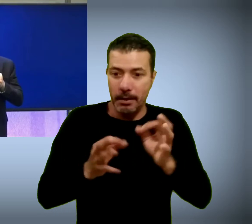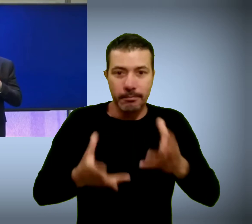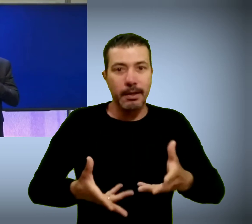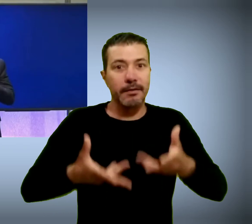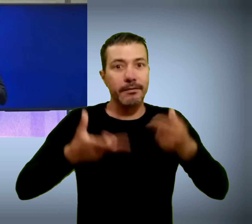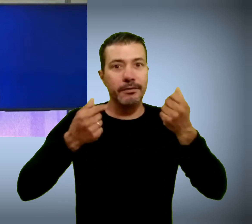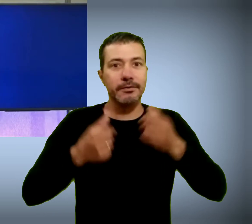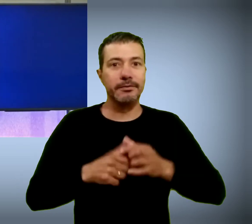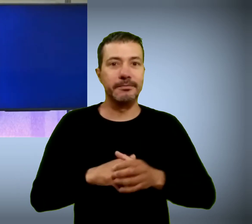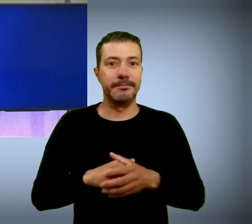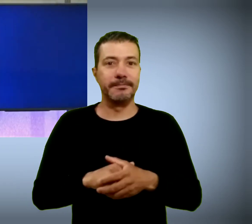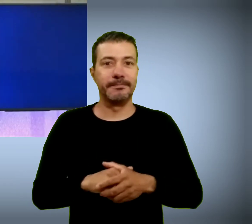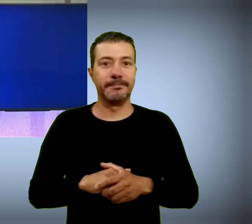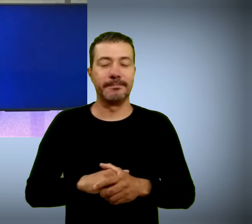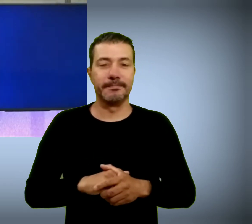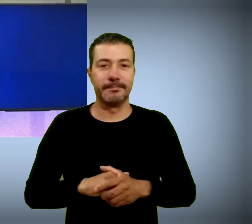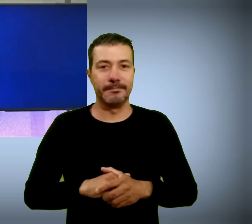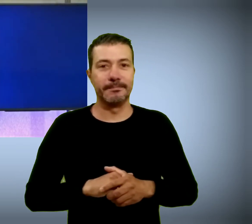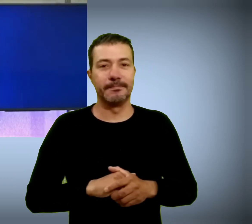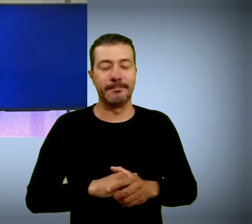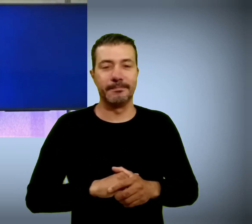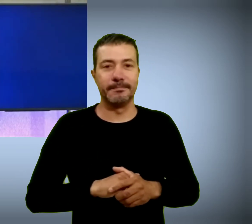maravilhoso.